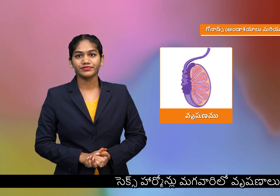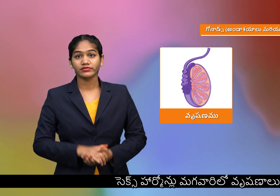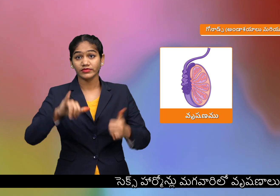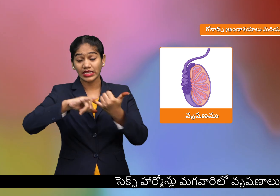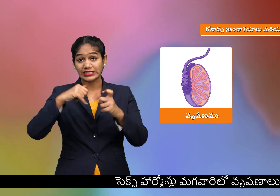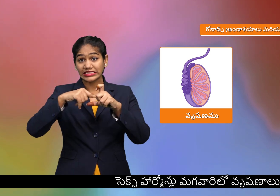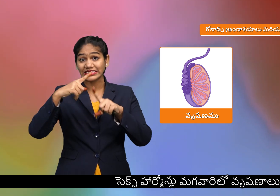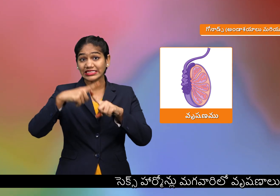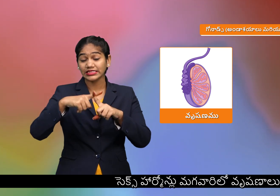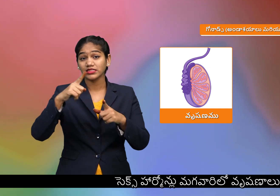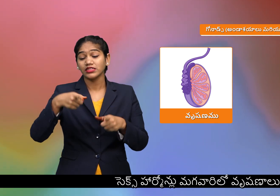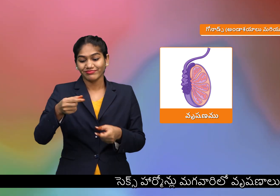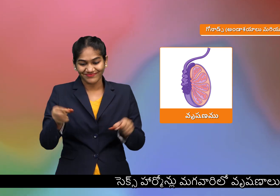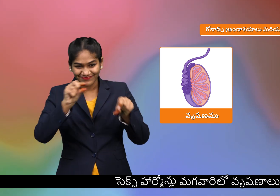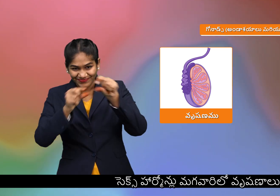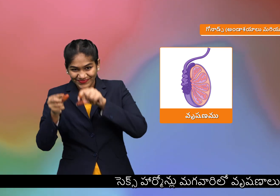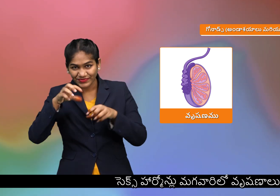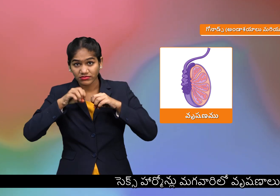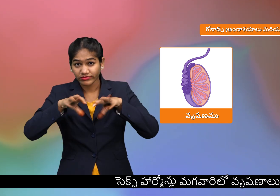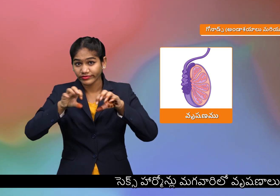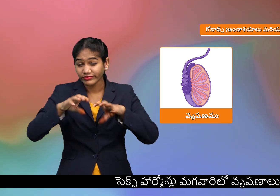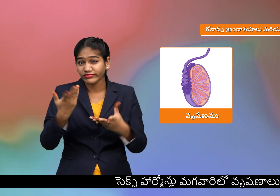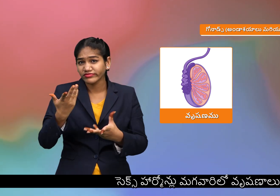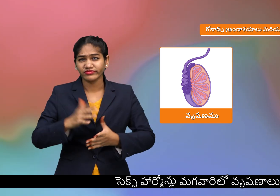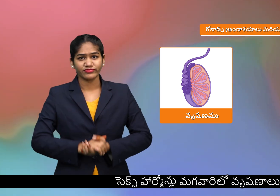సెక్స్ హార్మోన్లు మగవారిలో వృషణాలు